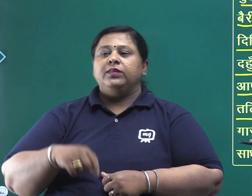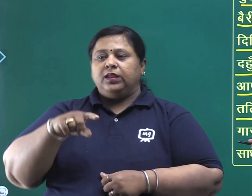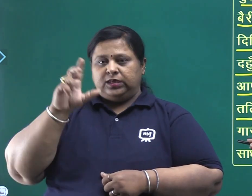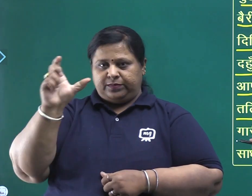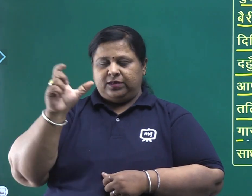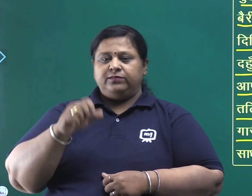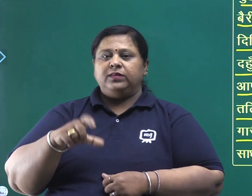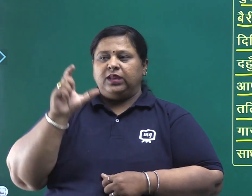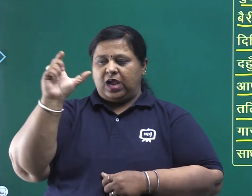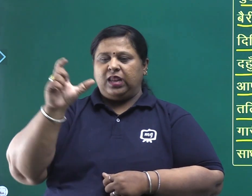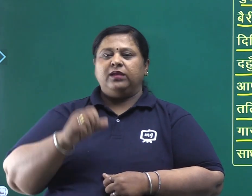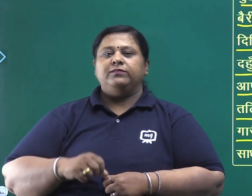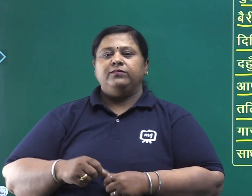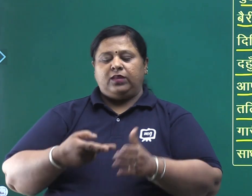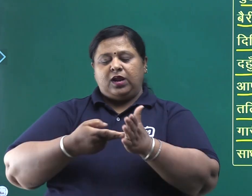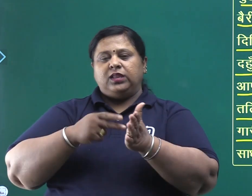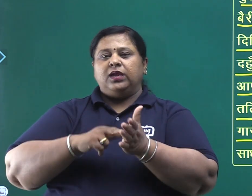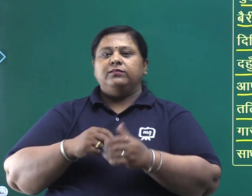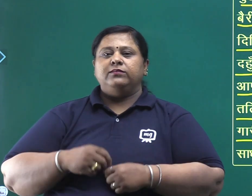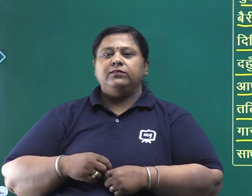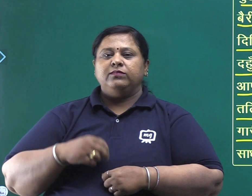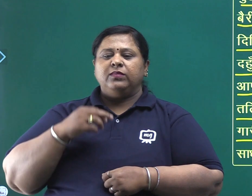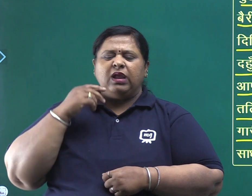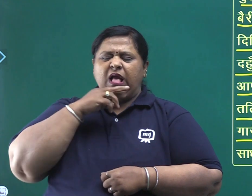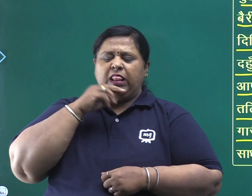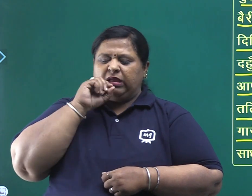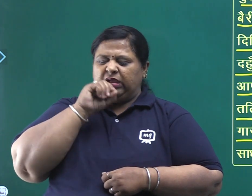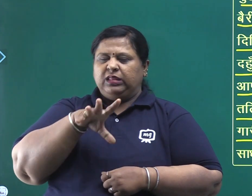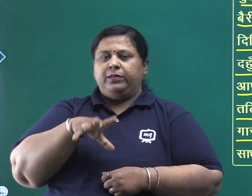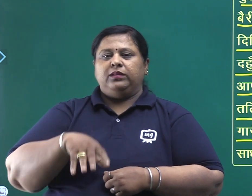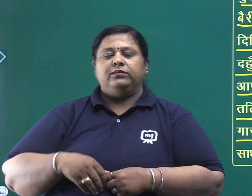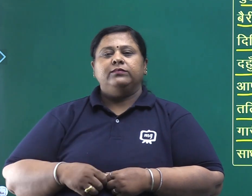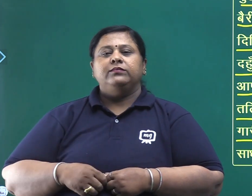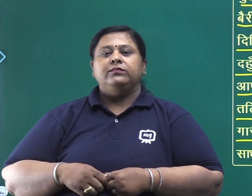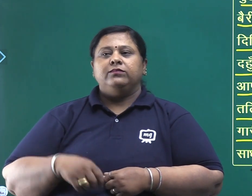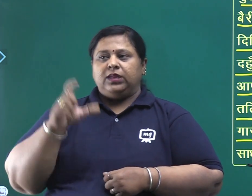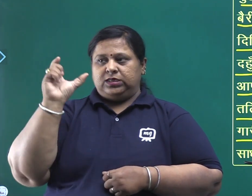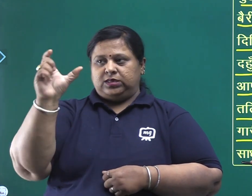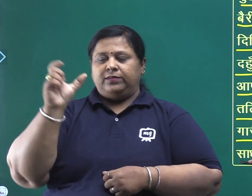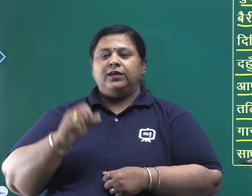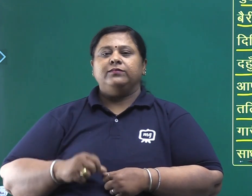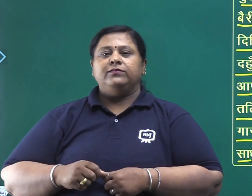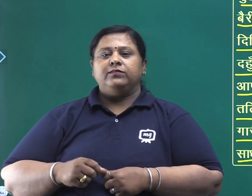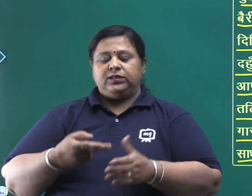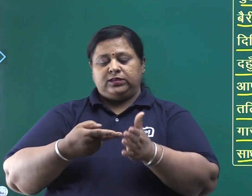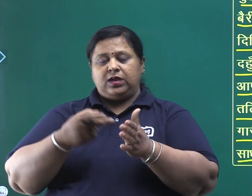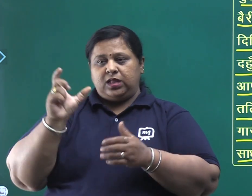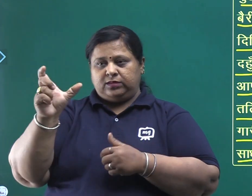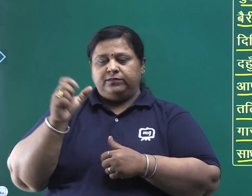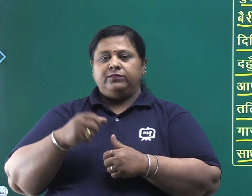शब्द है गारी, अर्थ होगा गाली। शब्द है